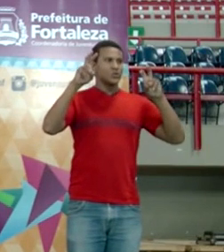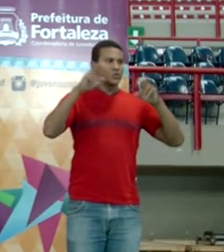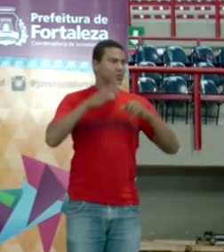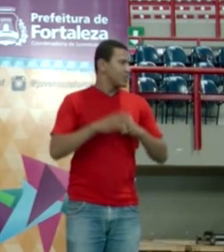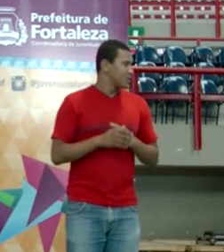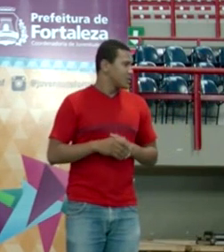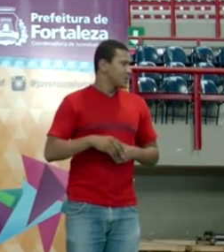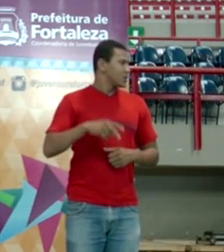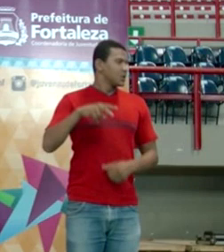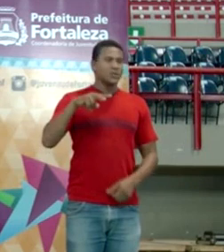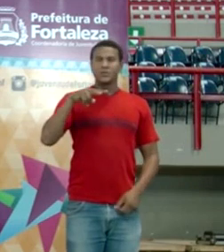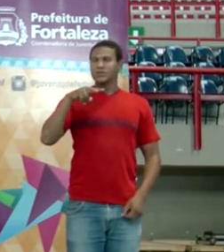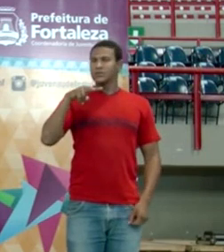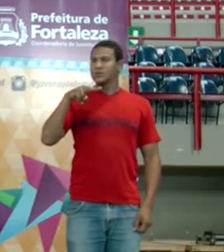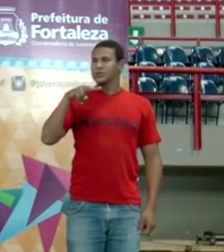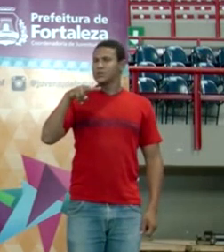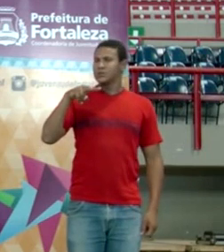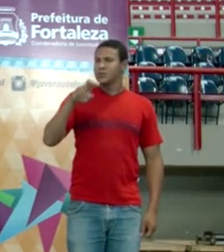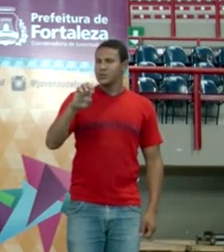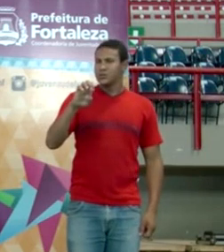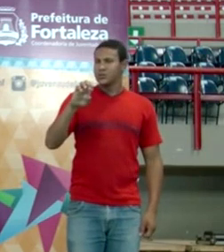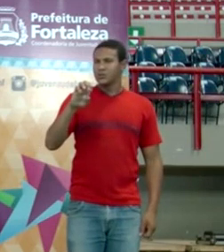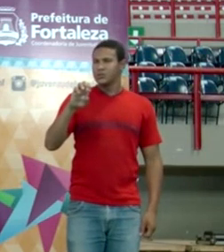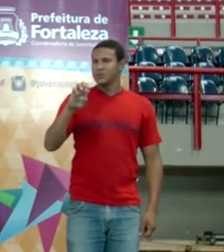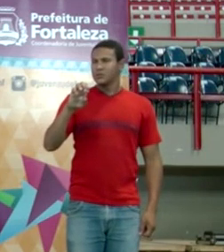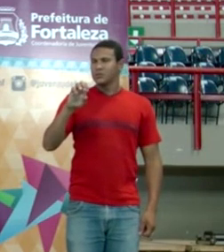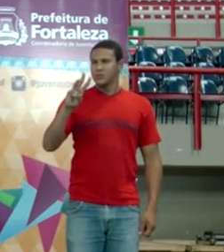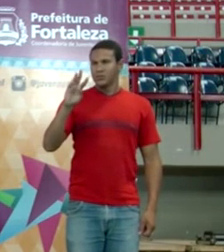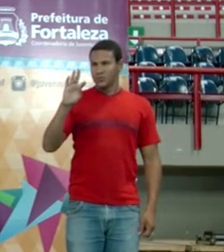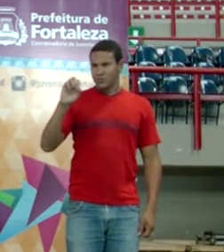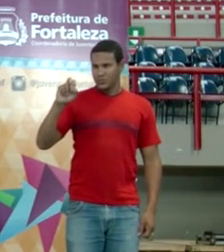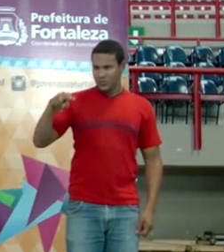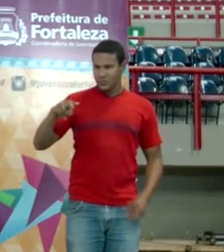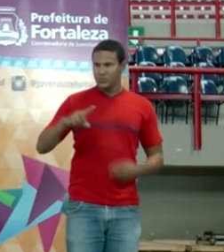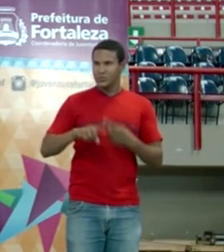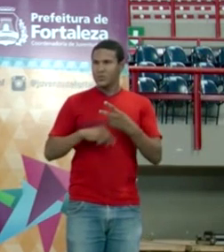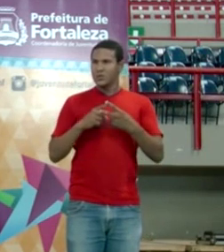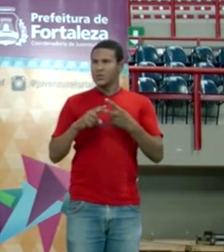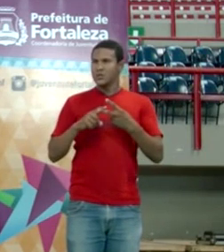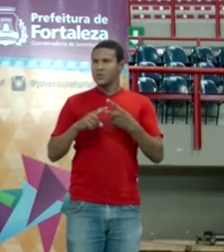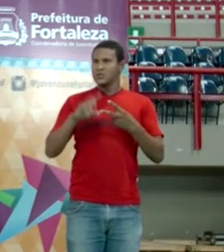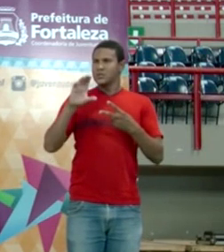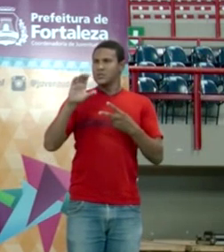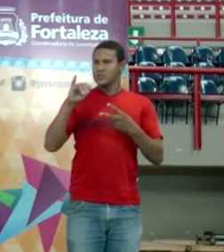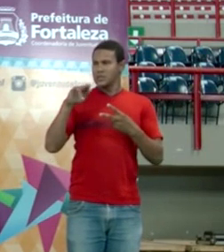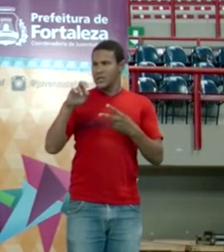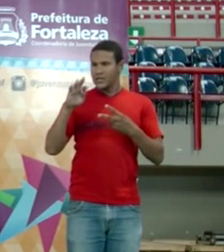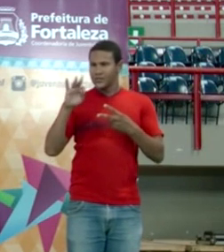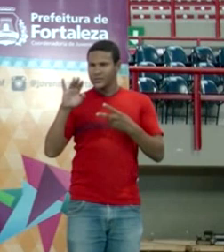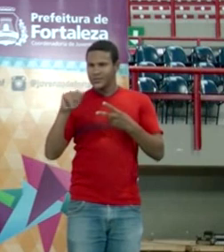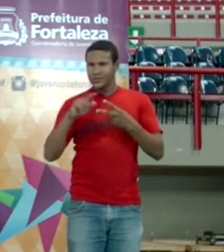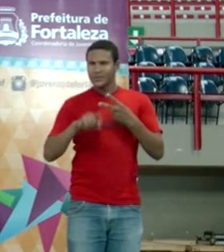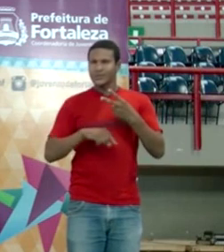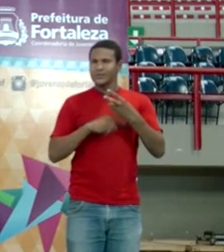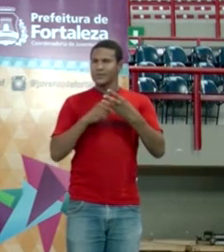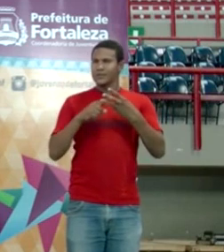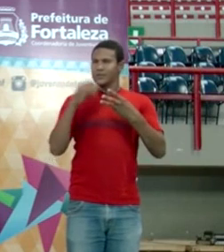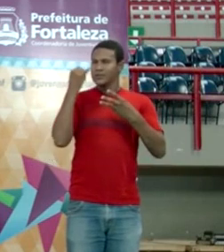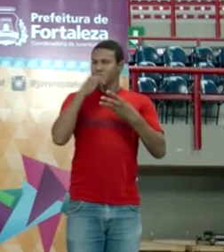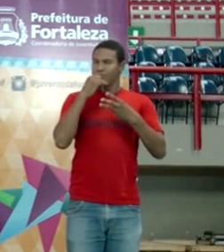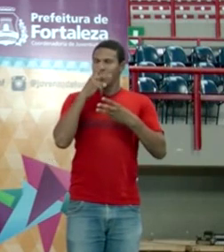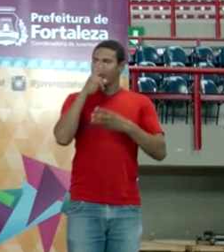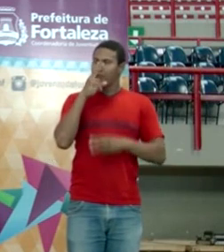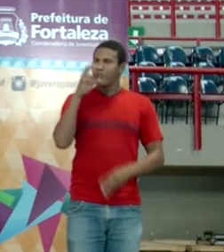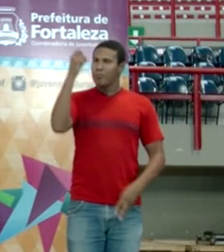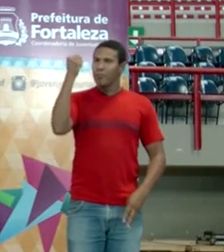falava de energias potencial, gravitacional ou cinética, falava, por exemplo, também da